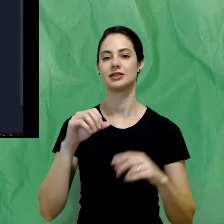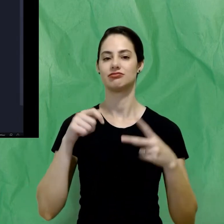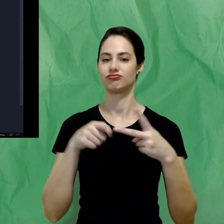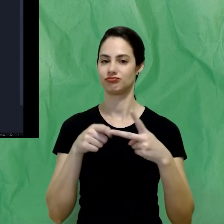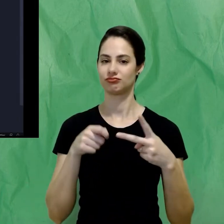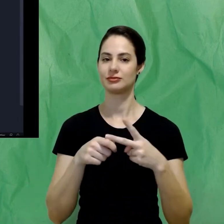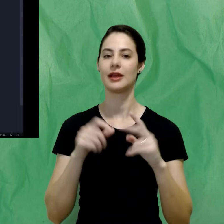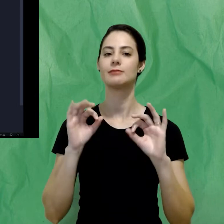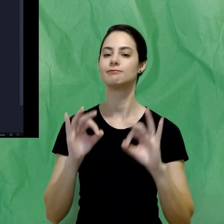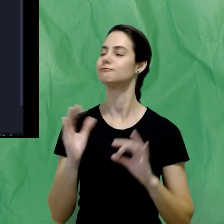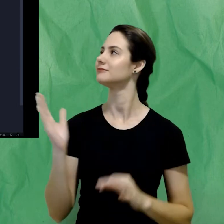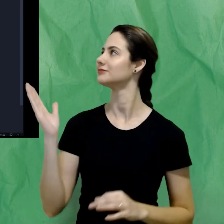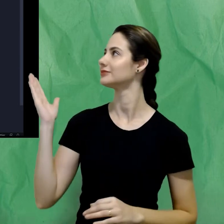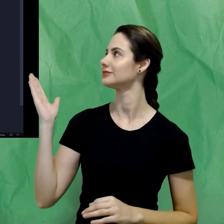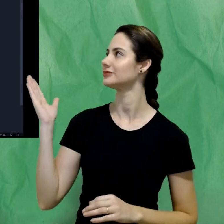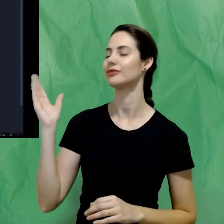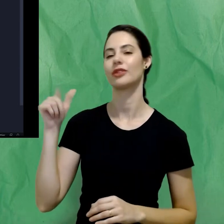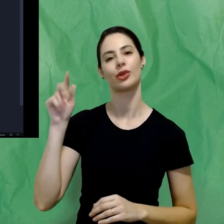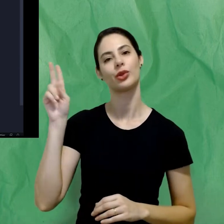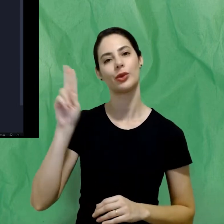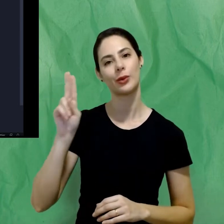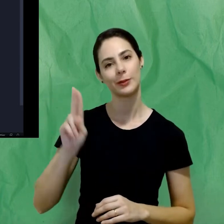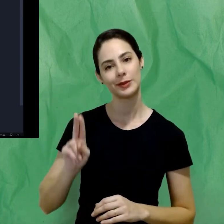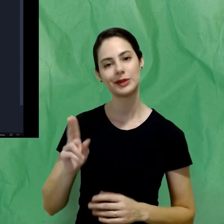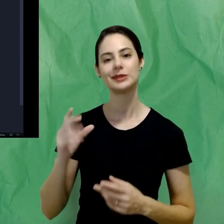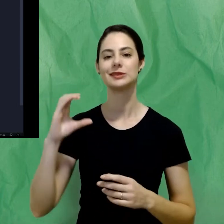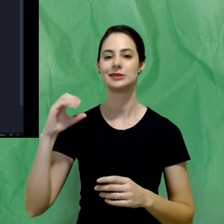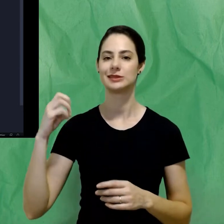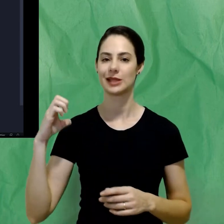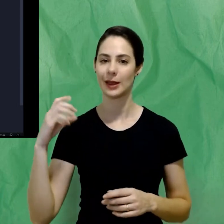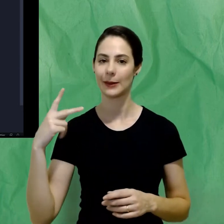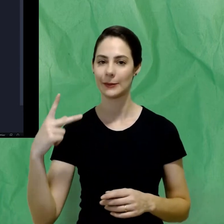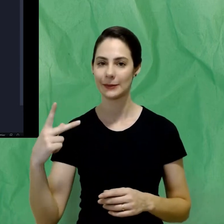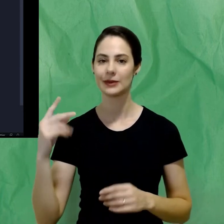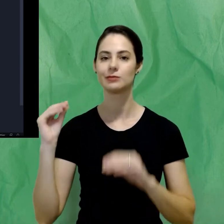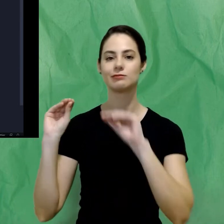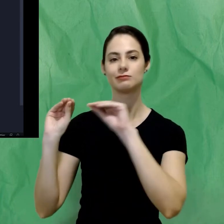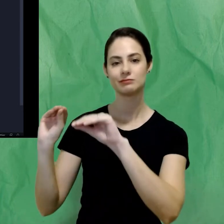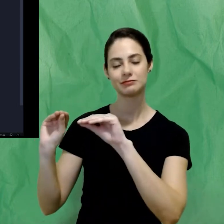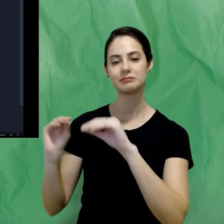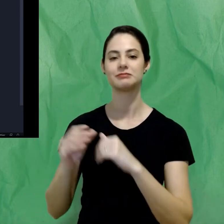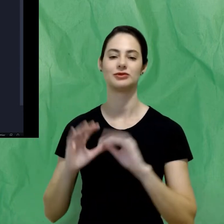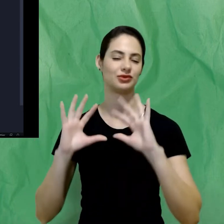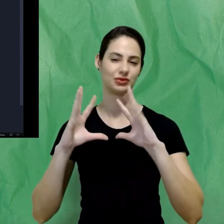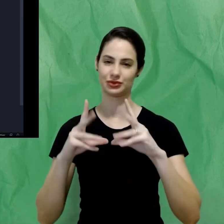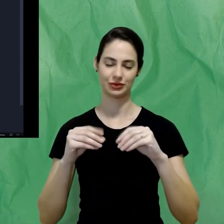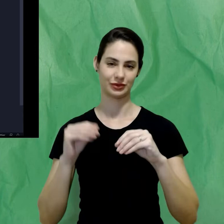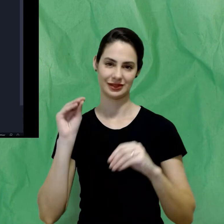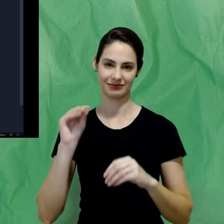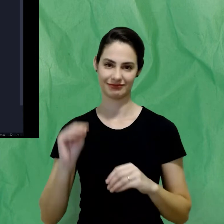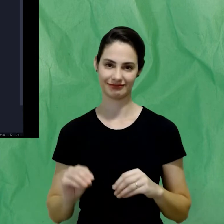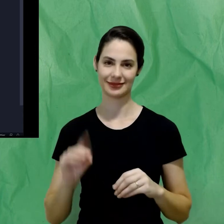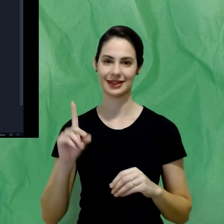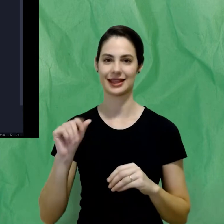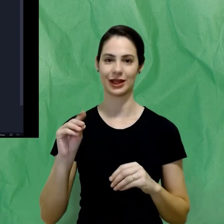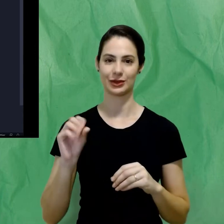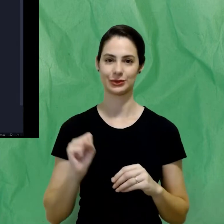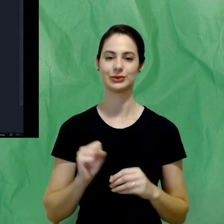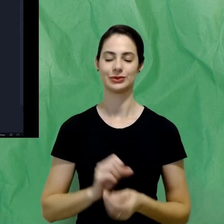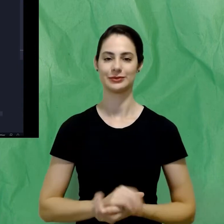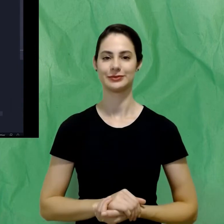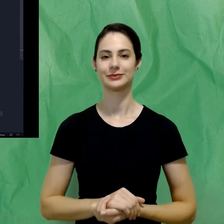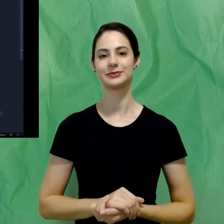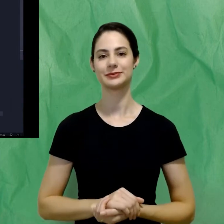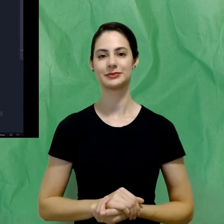essa representação aqui, ó. Nome, com o meu nome, CEP, com o CEP aqui, e todos esses dados com as chaves e os valores